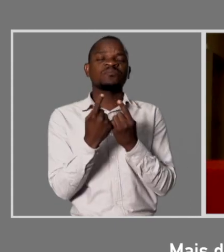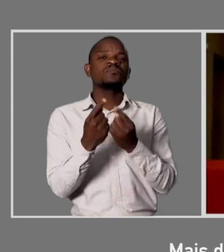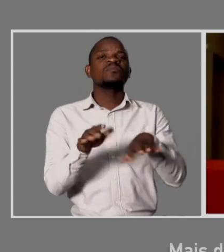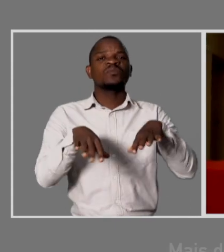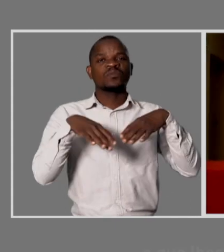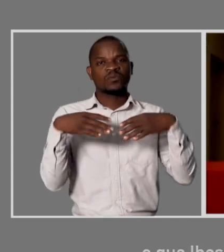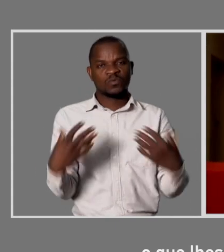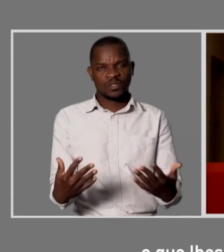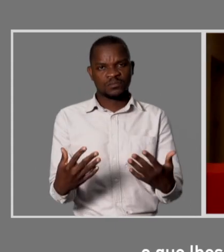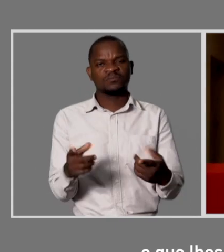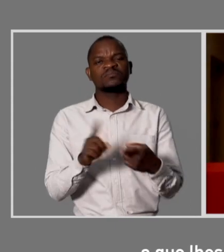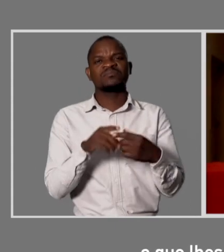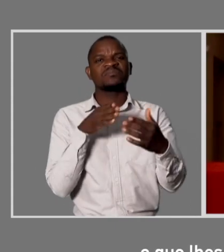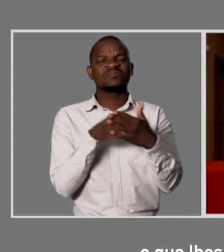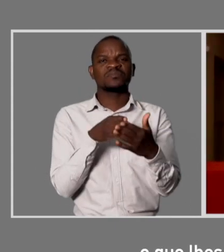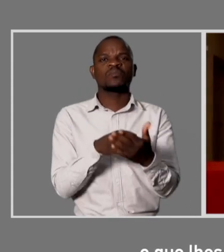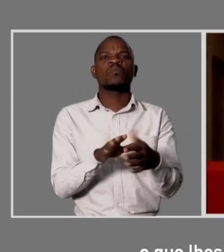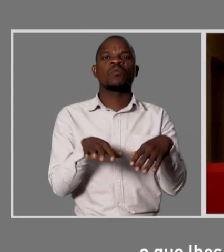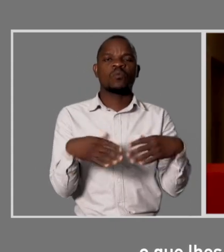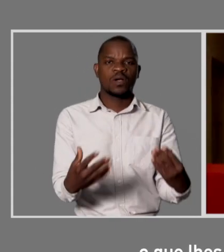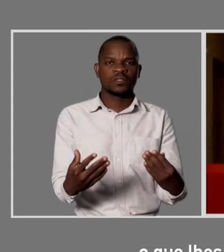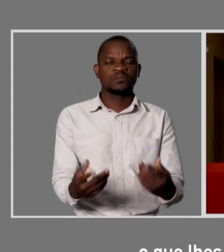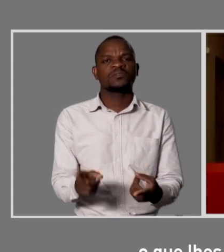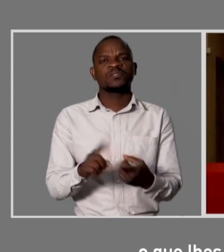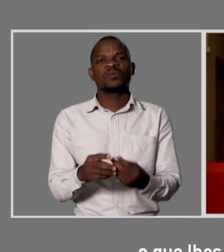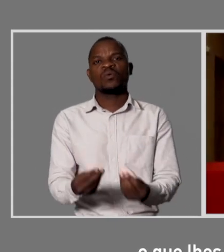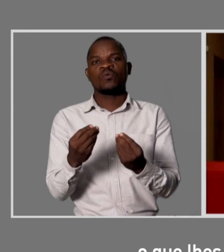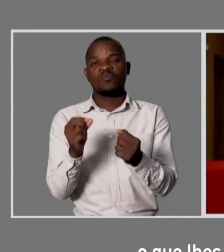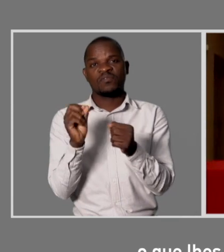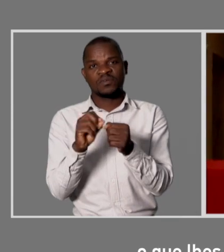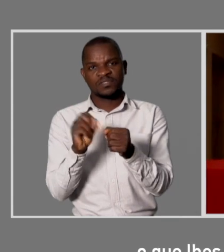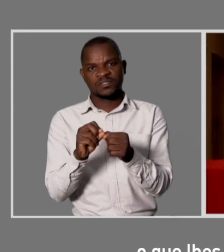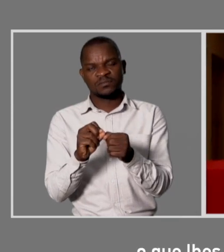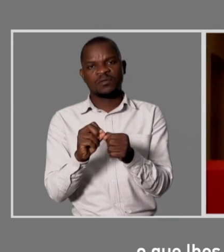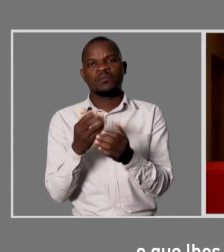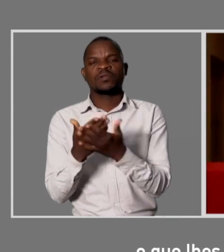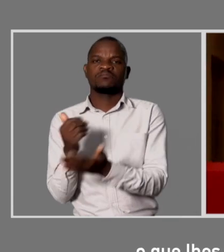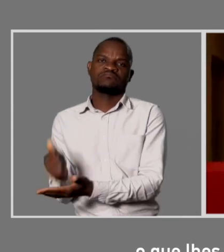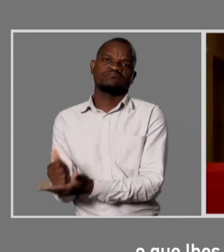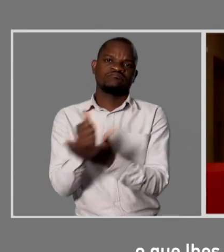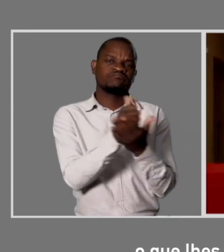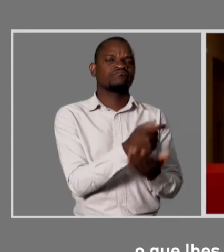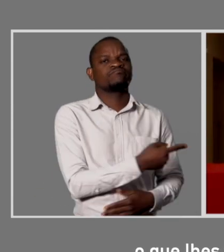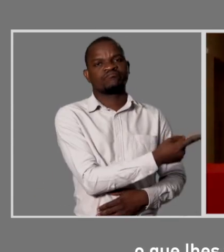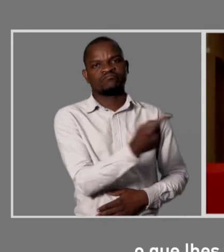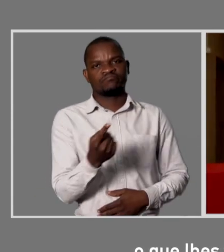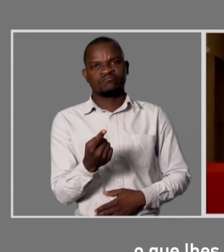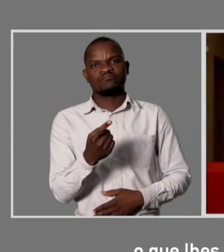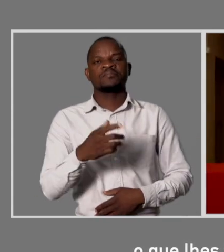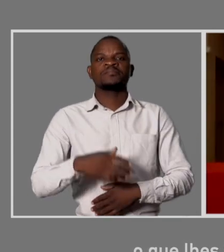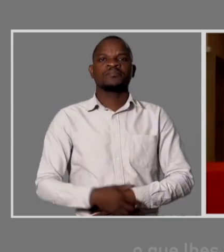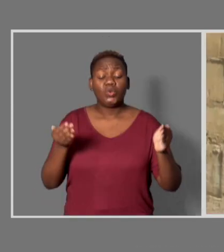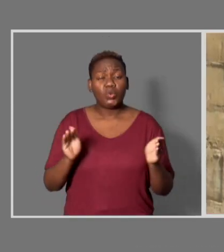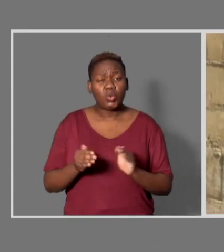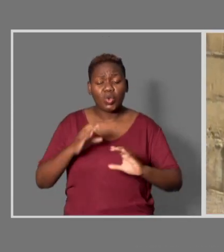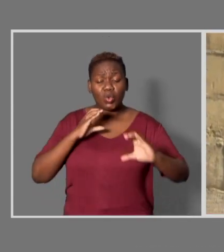estão a passar, o que é que lhes facilitaria, o que é que se pode fazer para ajudar a eles na medida